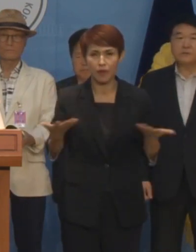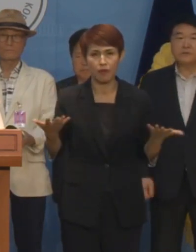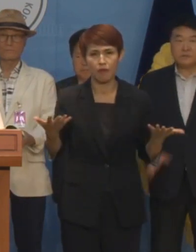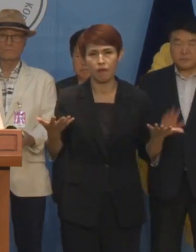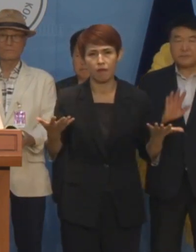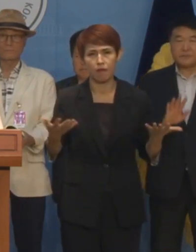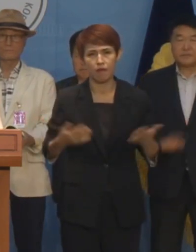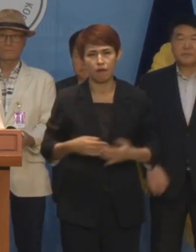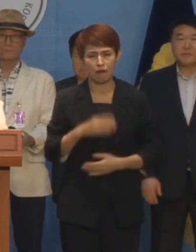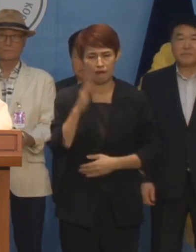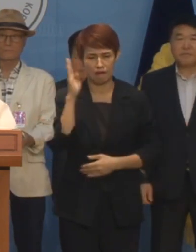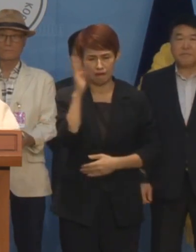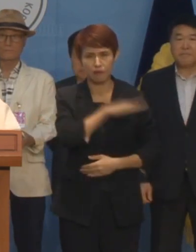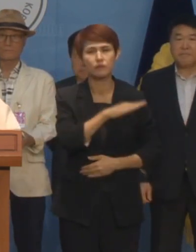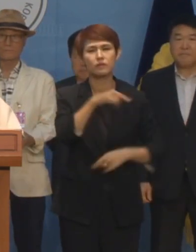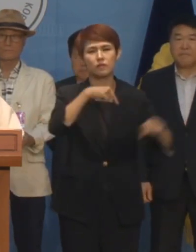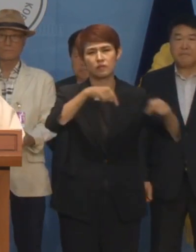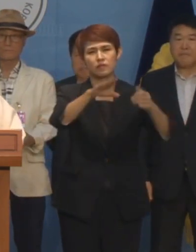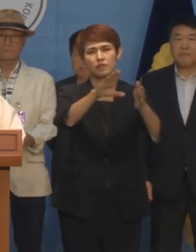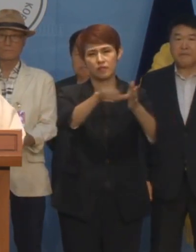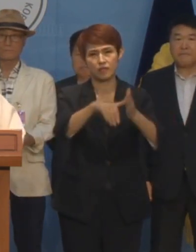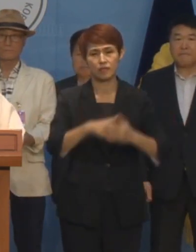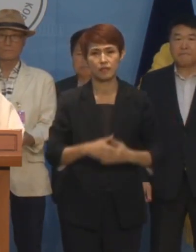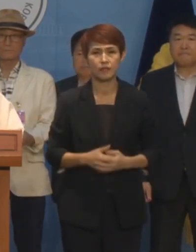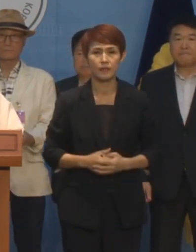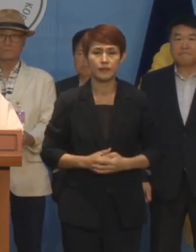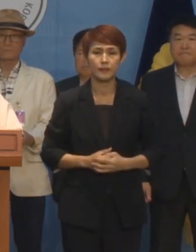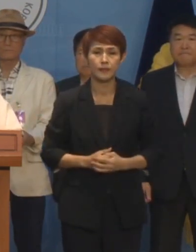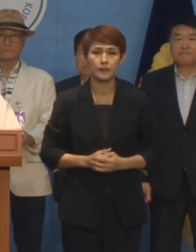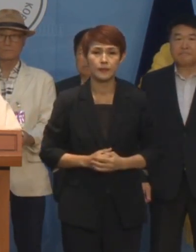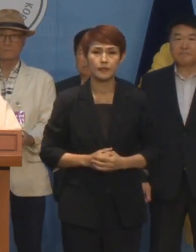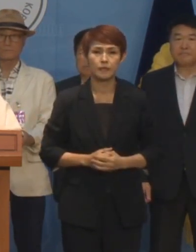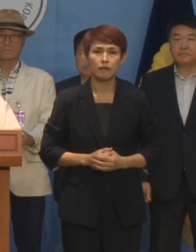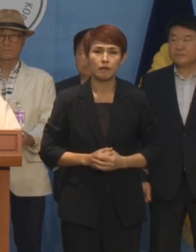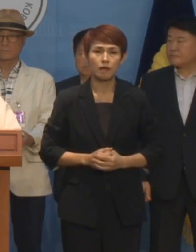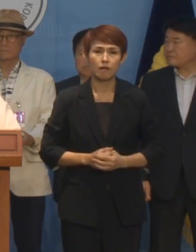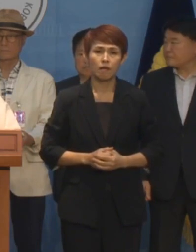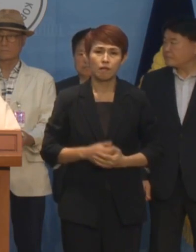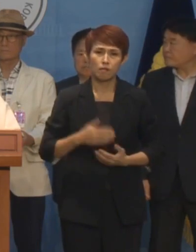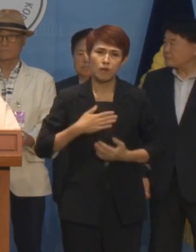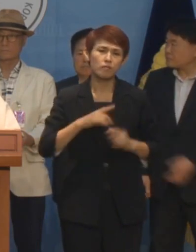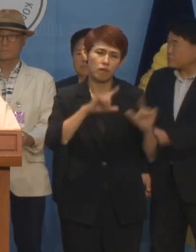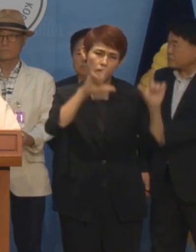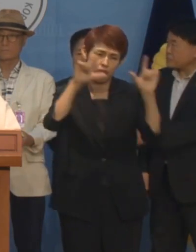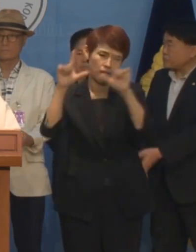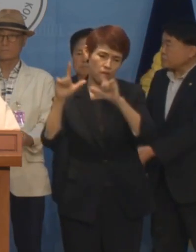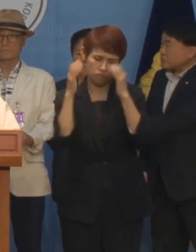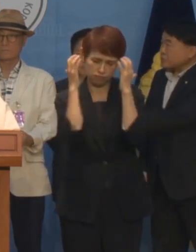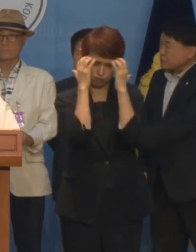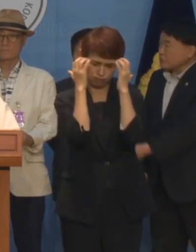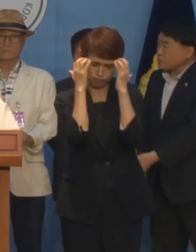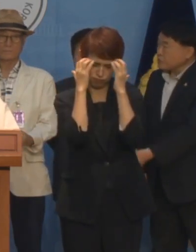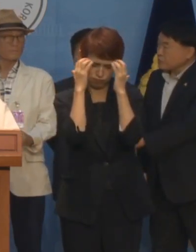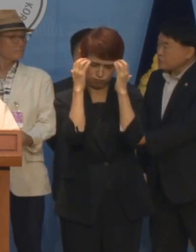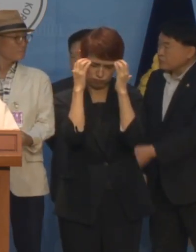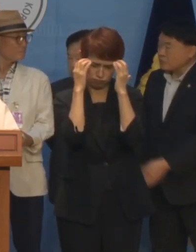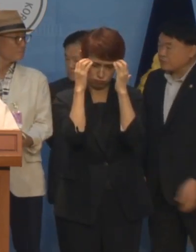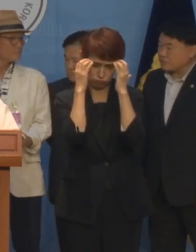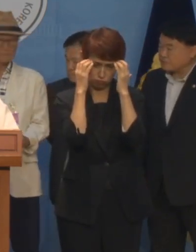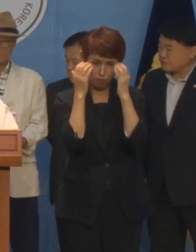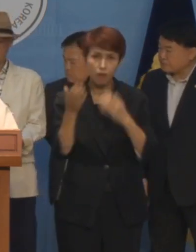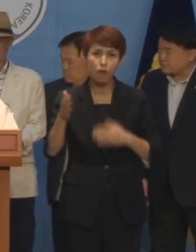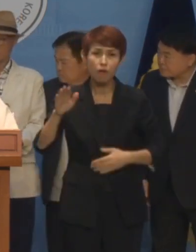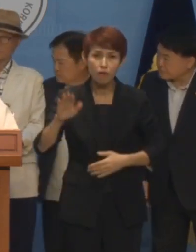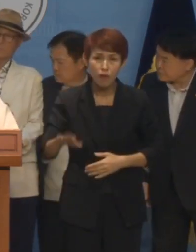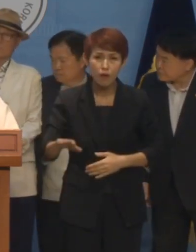악독한 시대였기 때문에. 그래서 어쨌든 이렇게 살아왔는데 저같이 이렇게 살아온 사람들이 한두